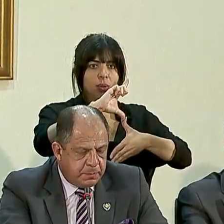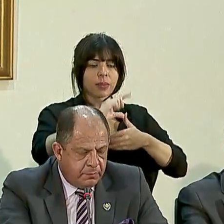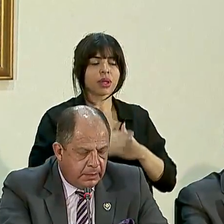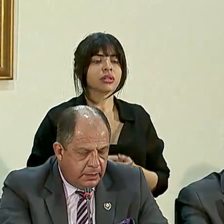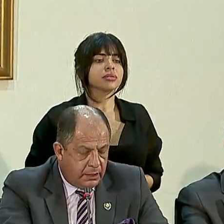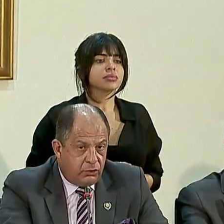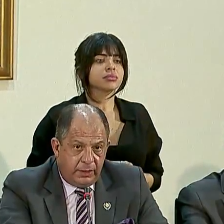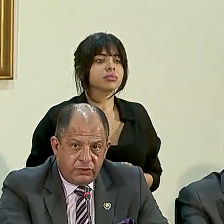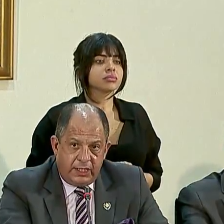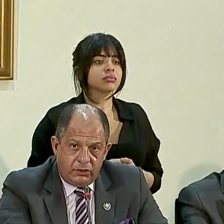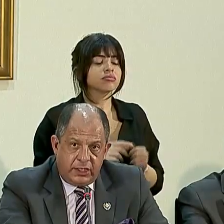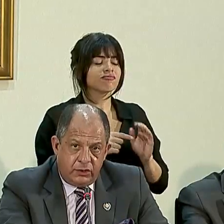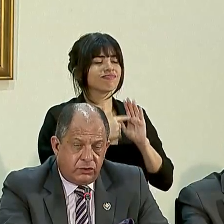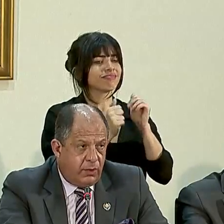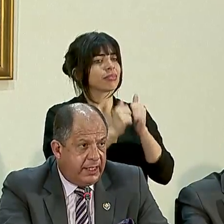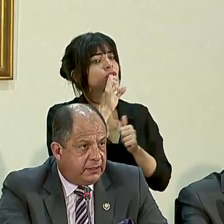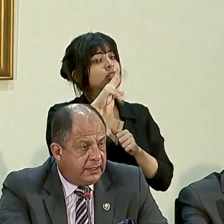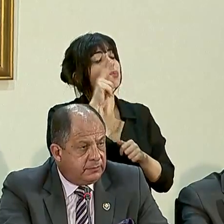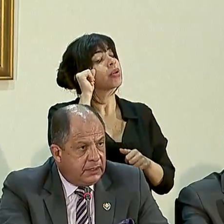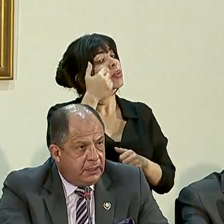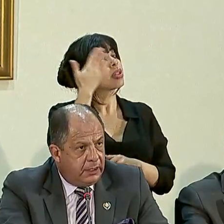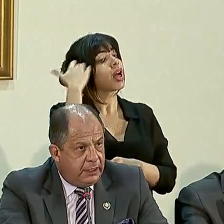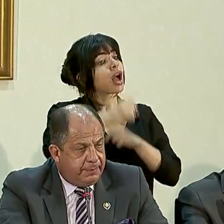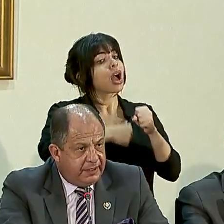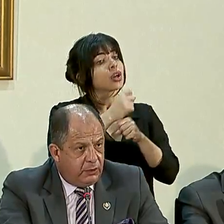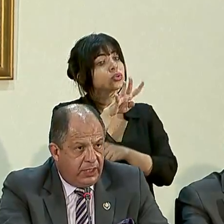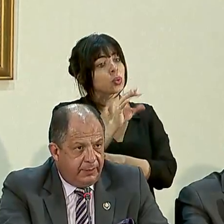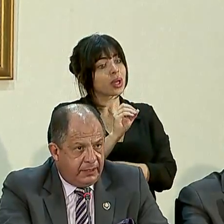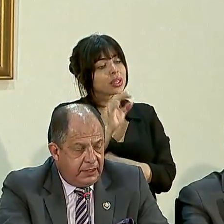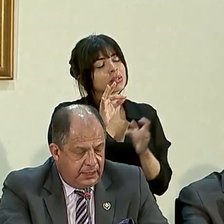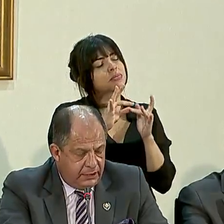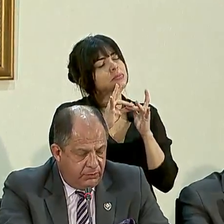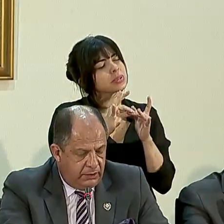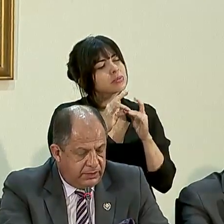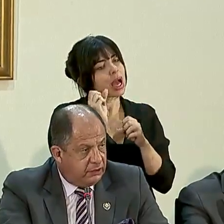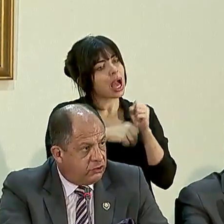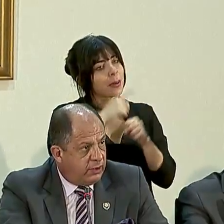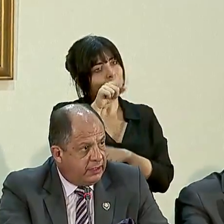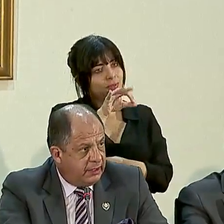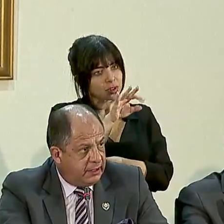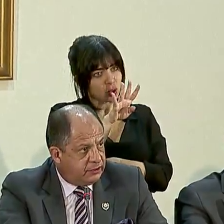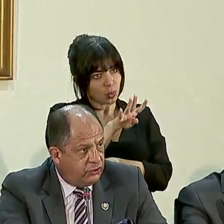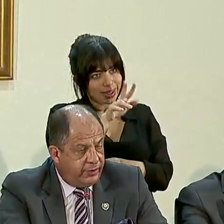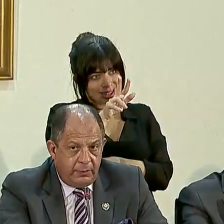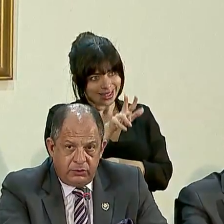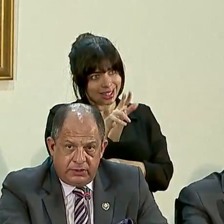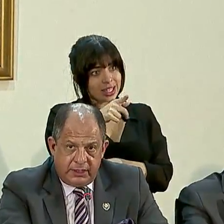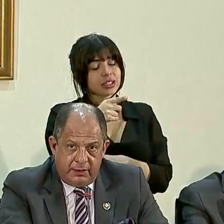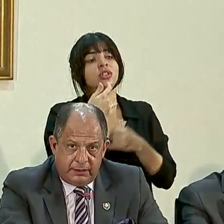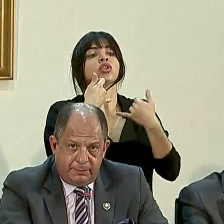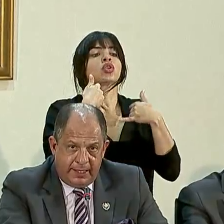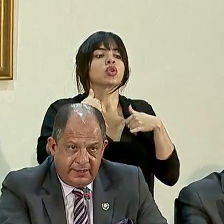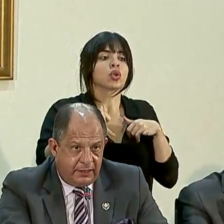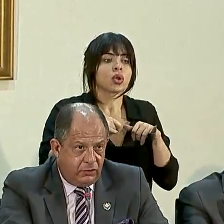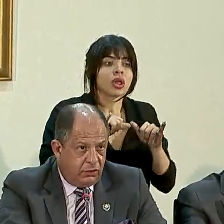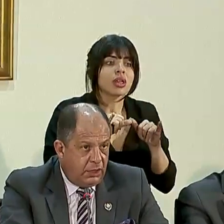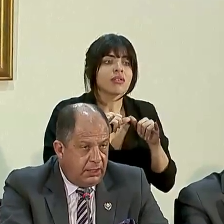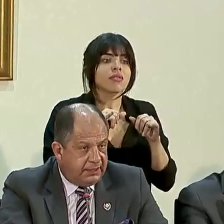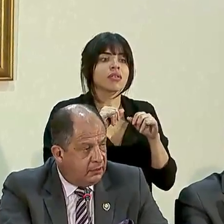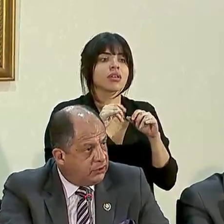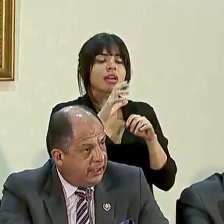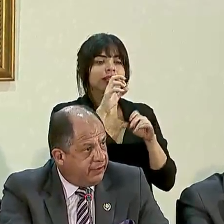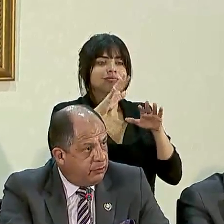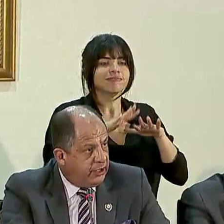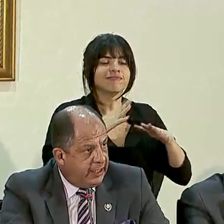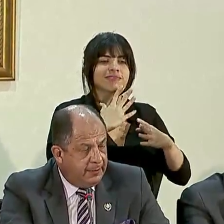latinoamericano. Recordemos que en los años 40, y particularmente el año 1943, todavía el mundo estaba padeciendo